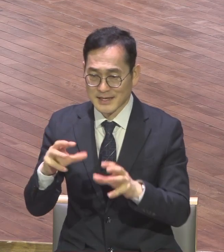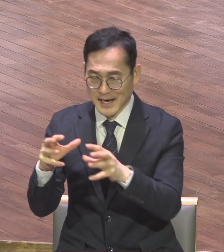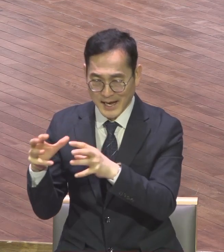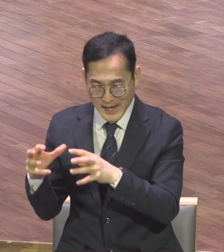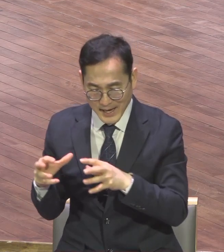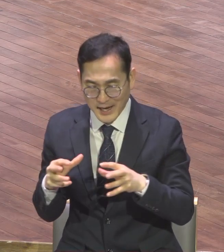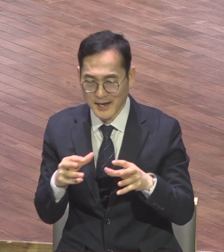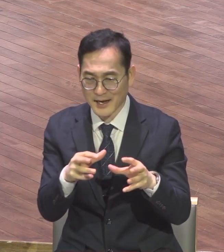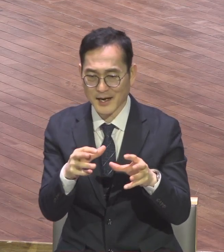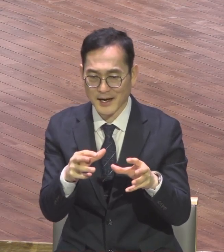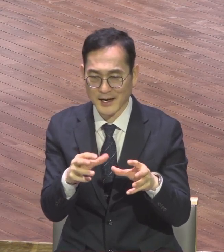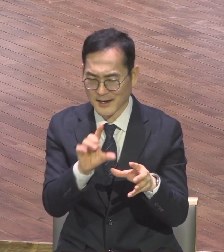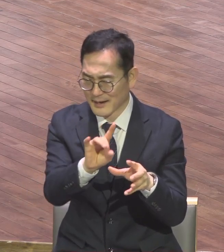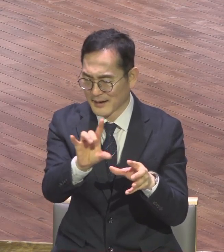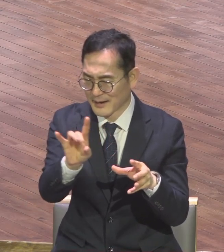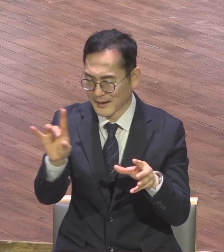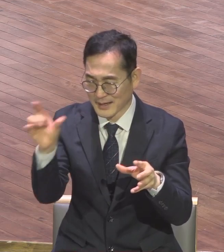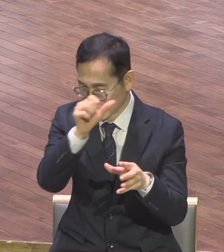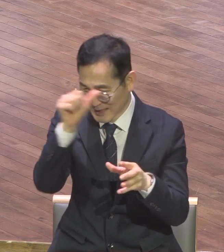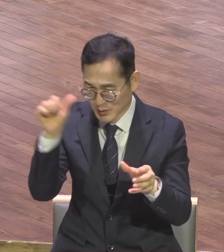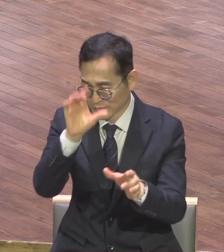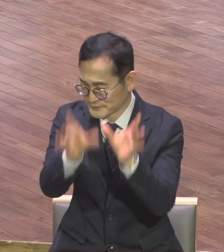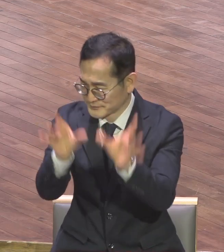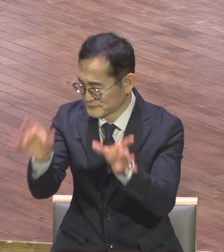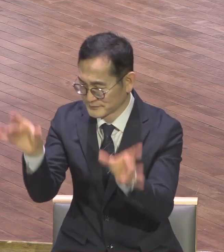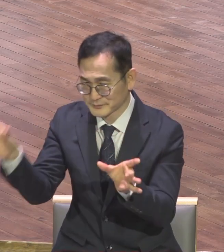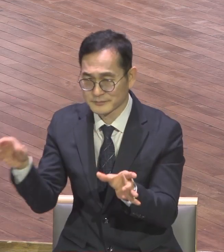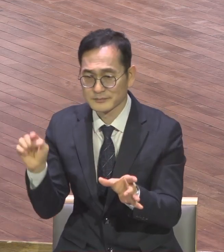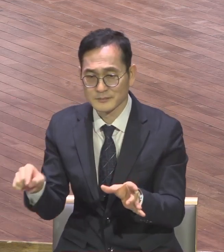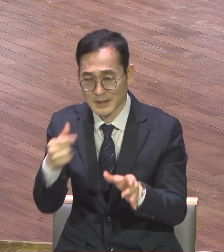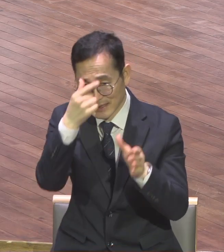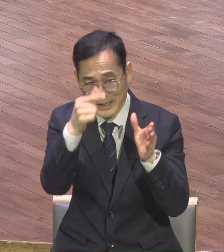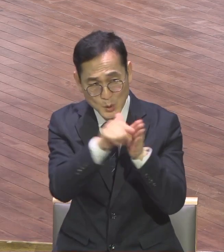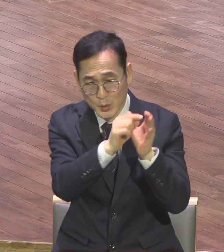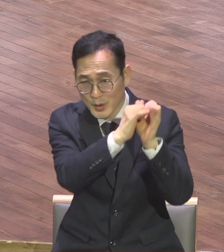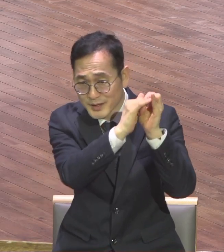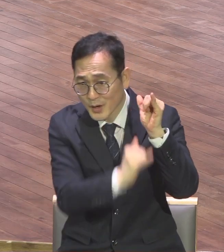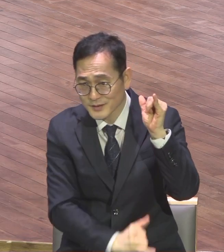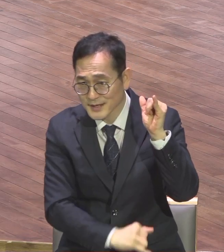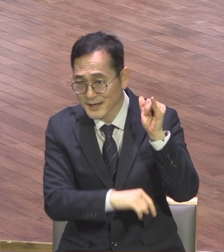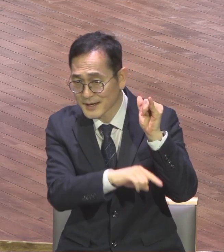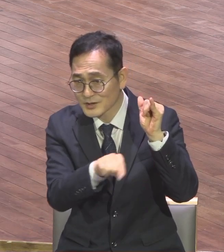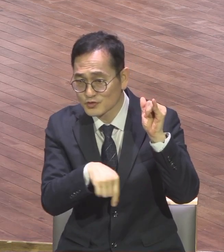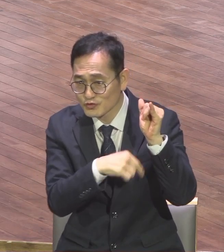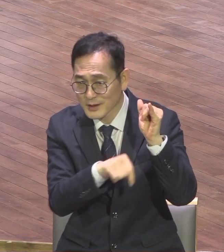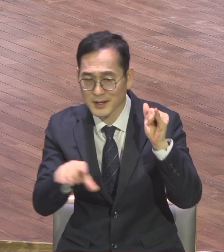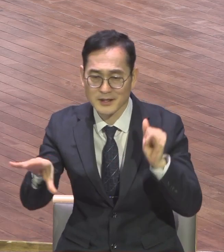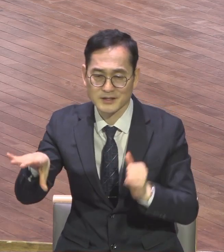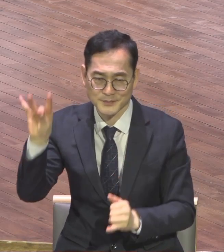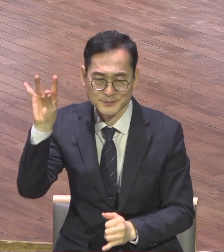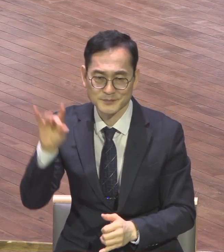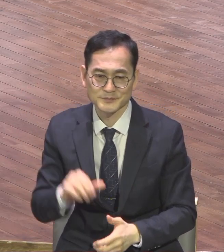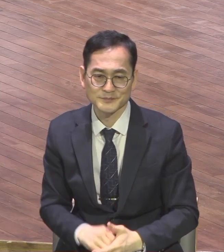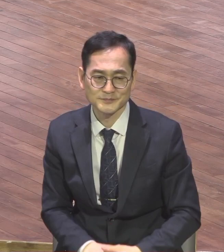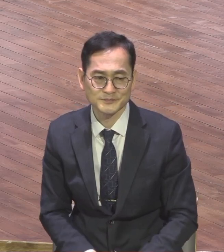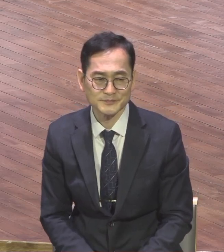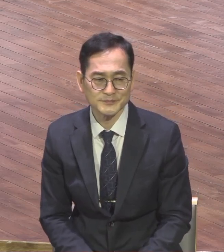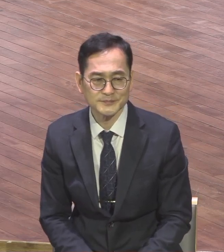세우는 거, 이거 전 세계에 기독교 2000 역사에 처음 있는 일이에요.